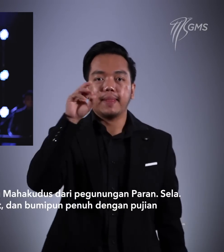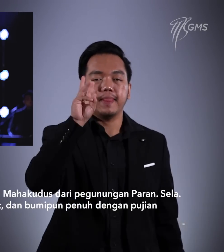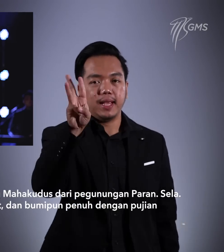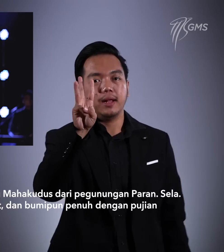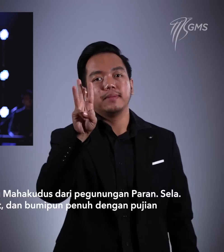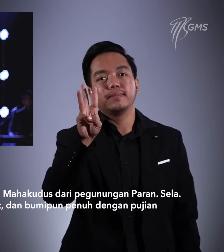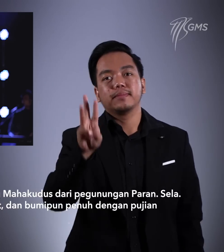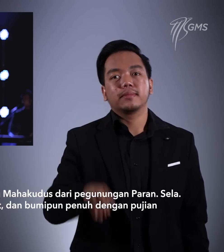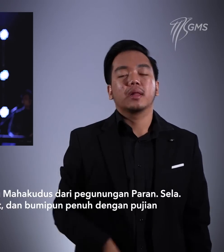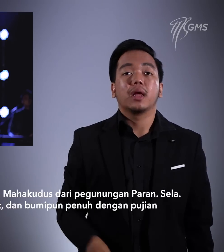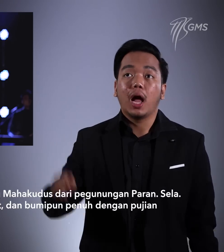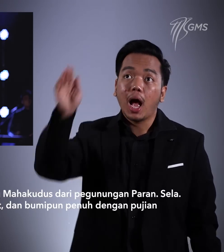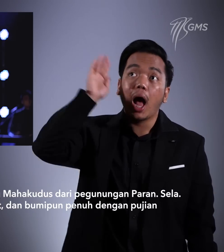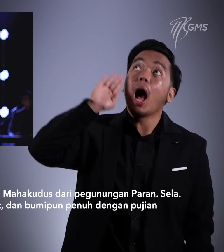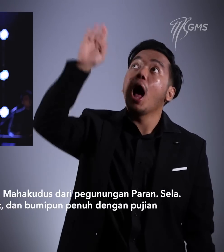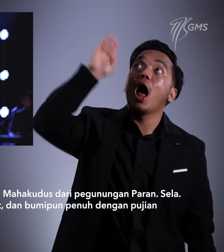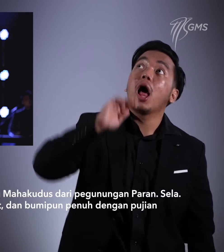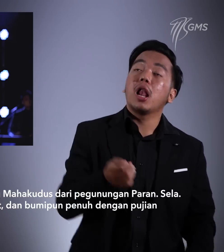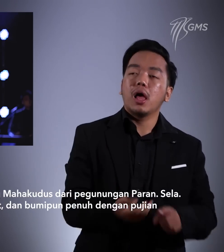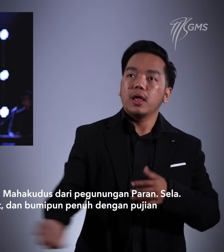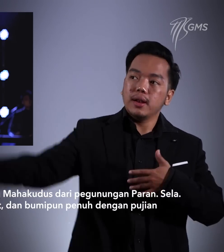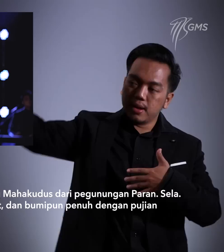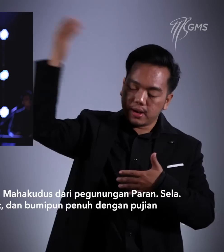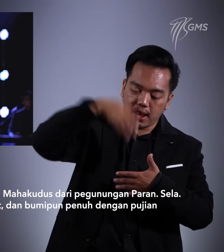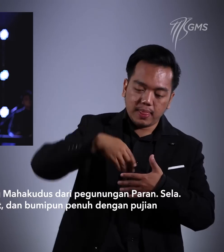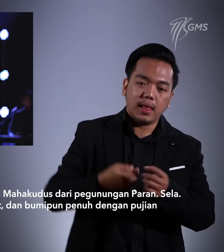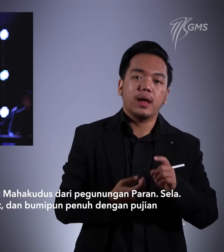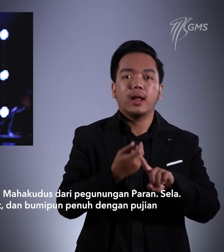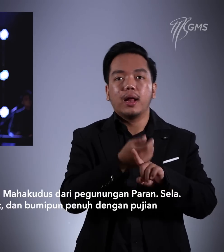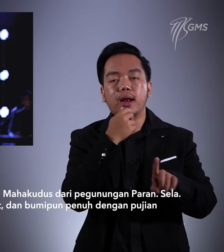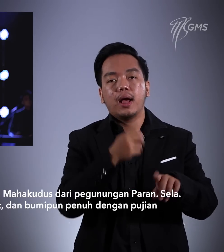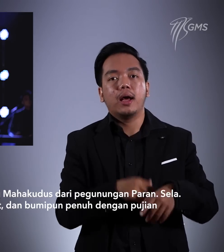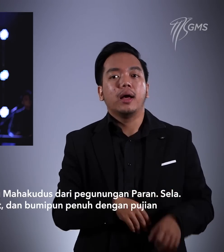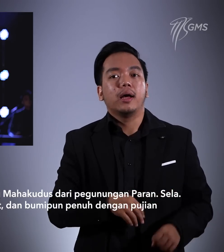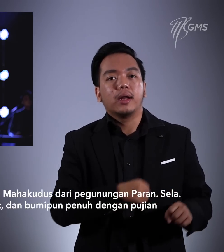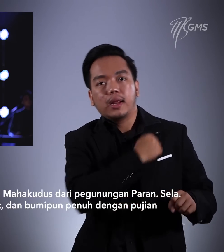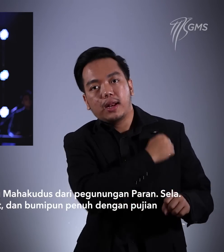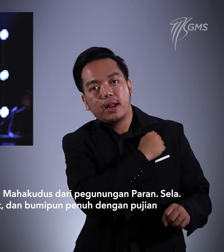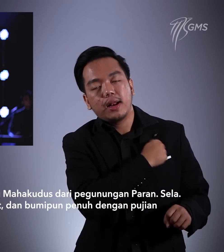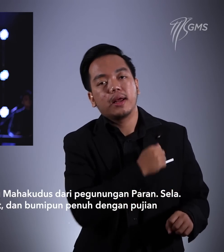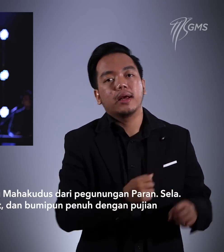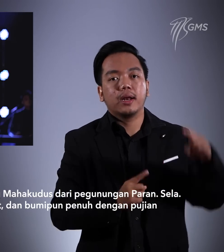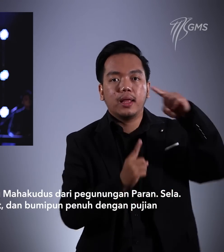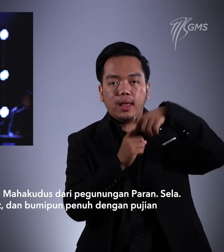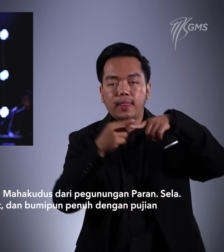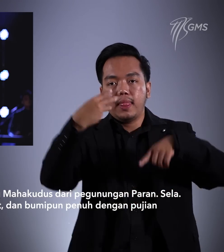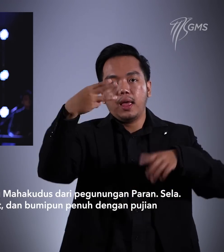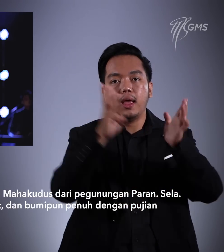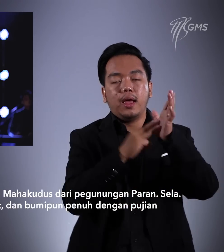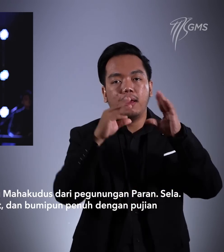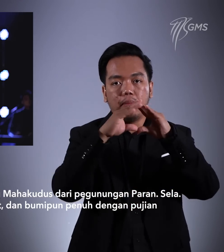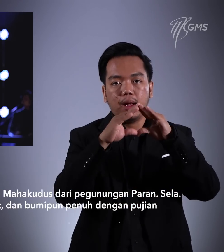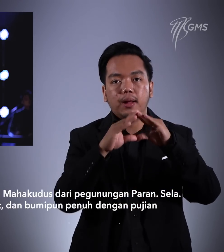ayat 3 dulu. Allah datang dari negeri Teman. Dan yang Maha Kudus dari pegunungan Paran. Keagungannya menutupi segala